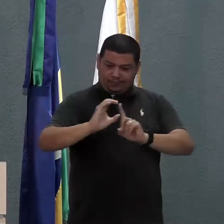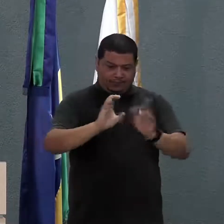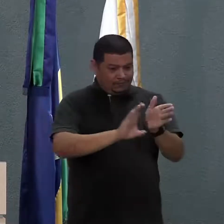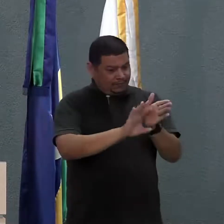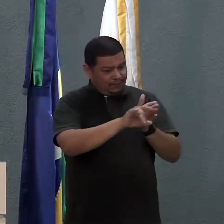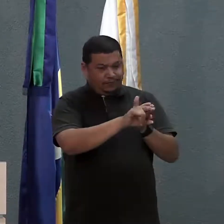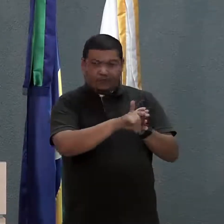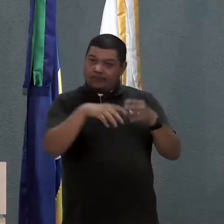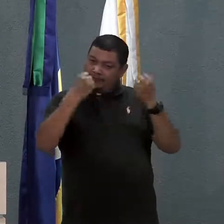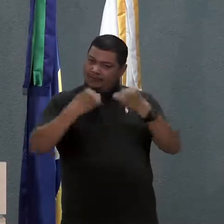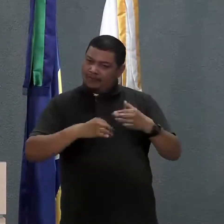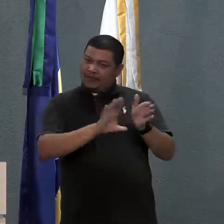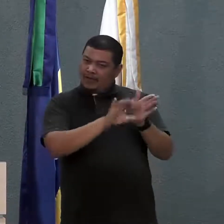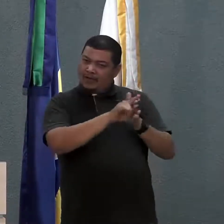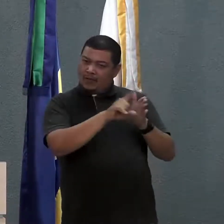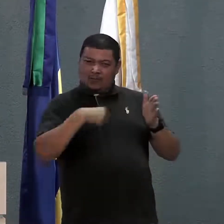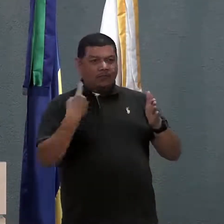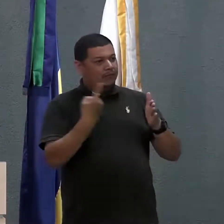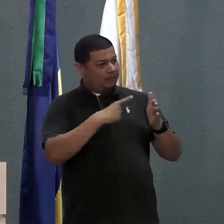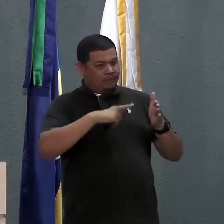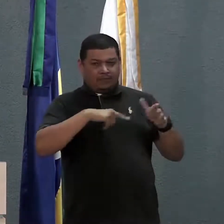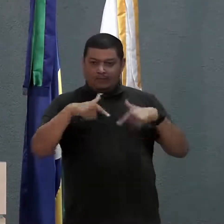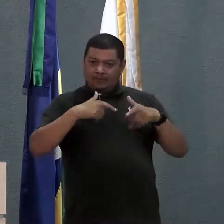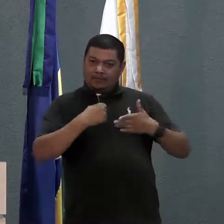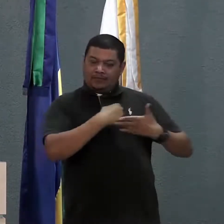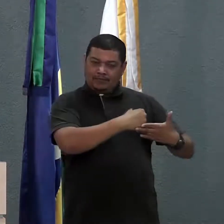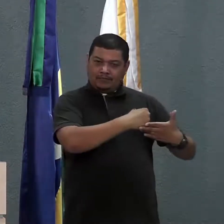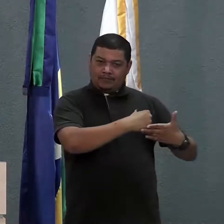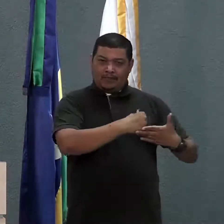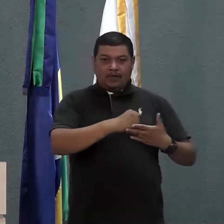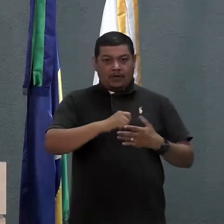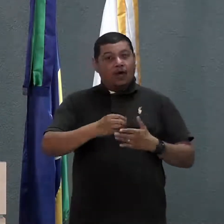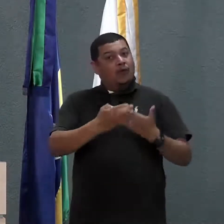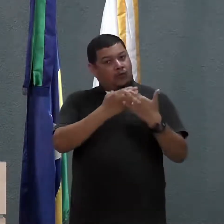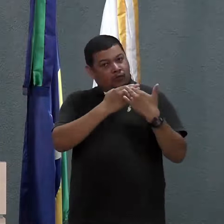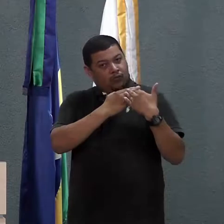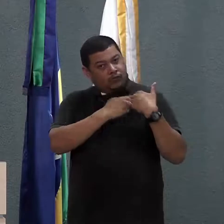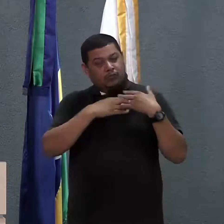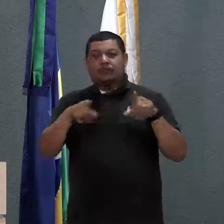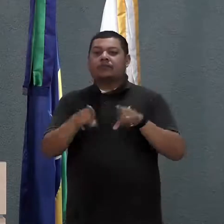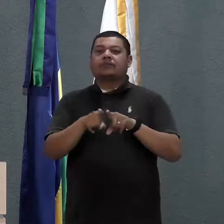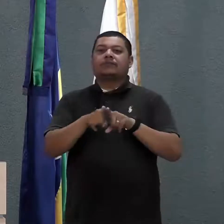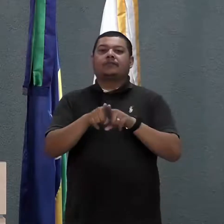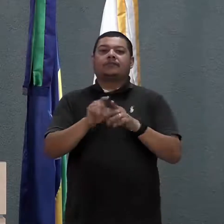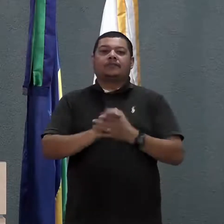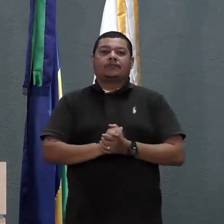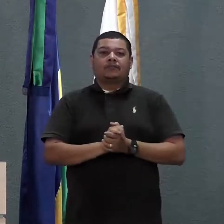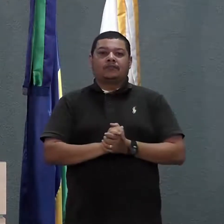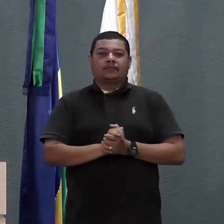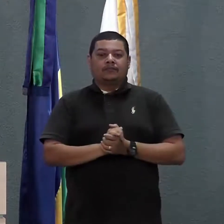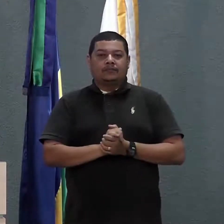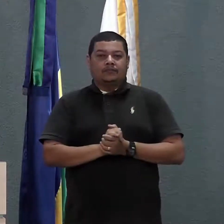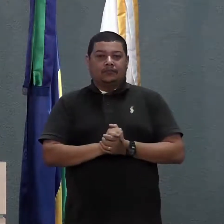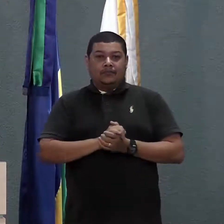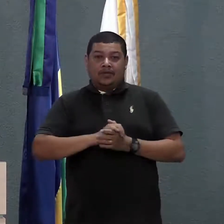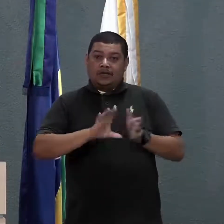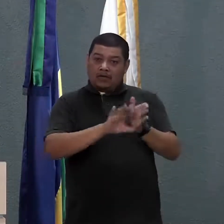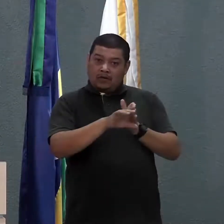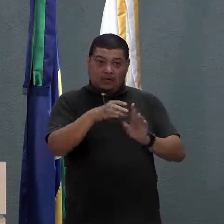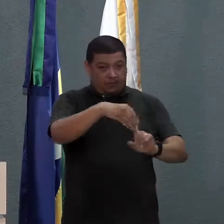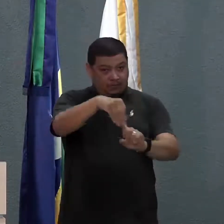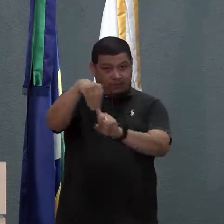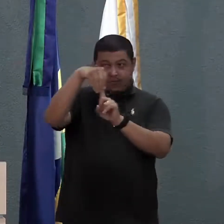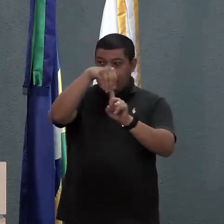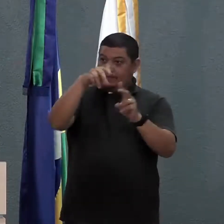que Cacoal, quando nós assumimos com o compromisso de que Cacoal fosse protagonista das